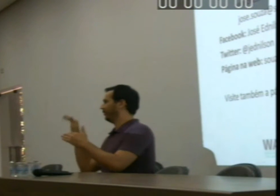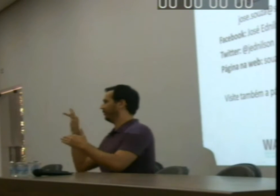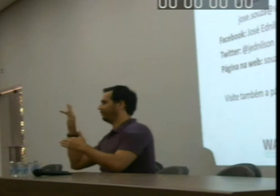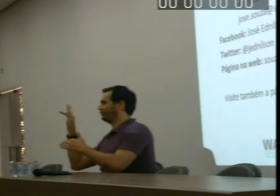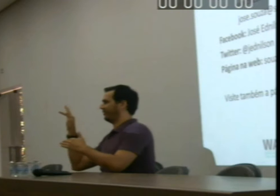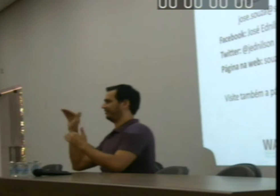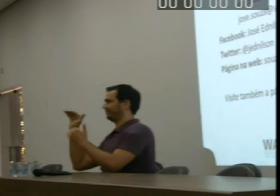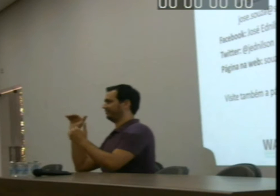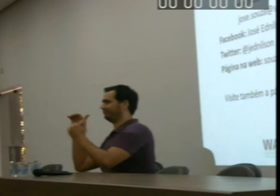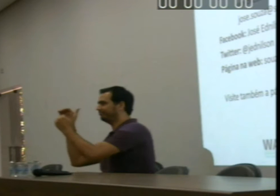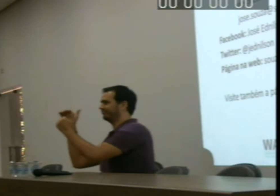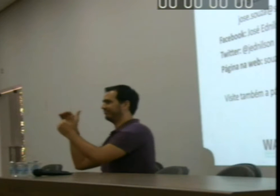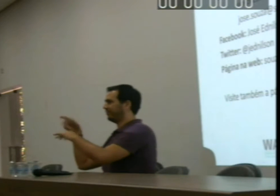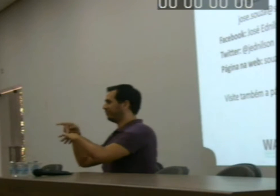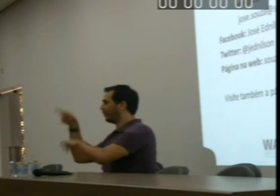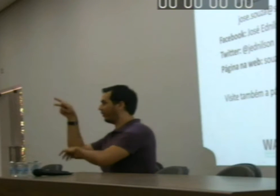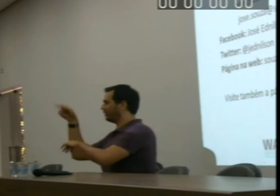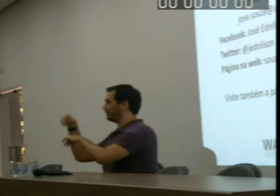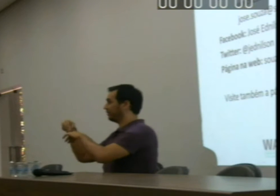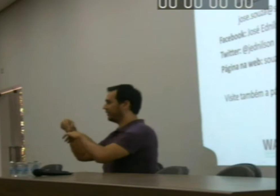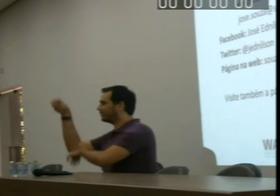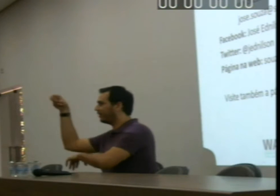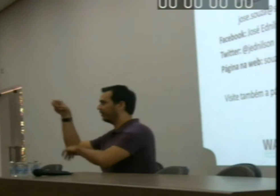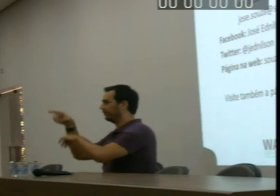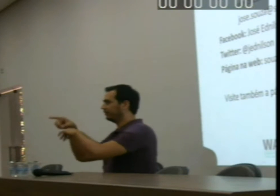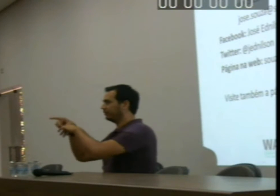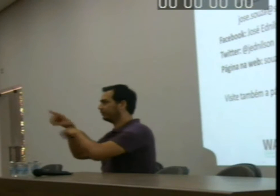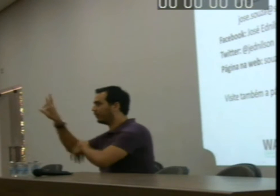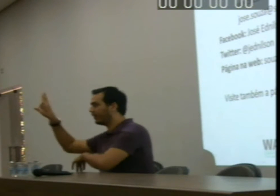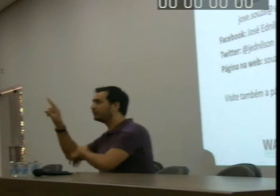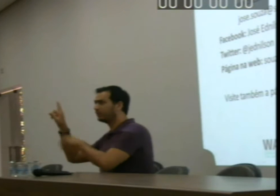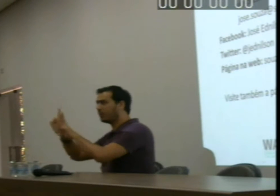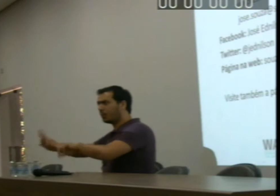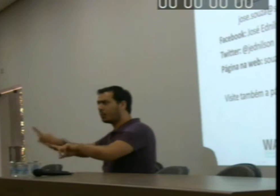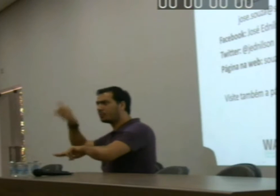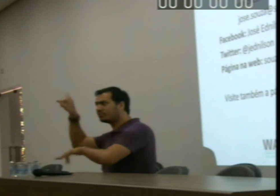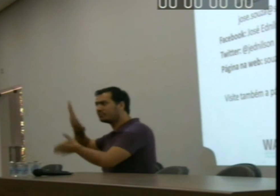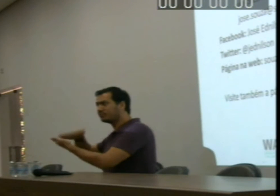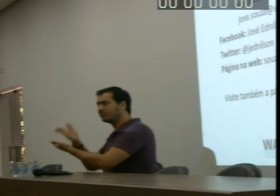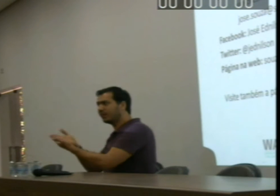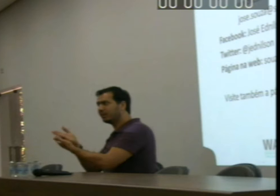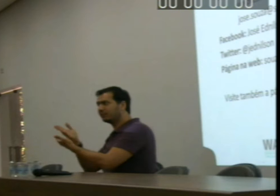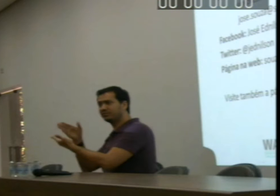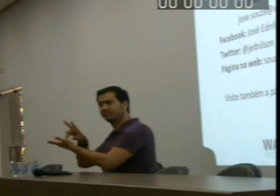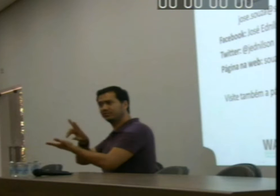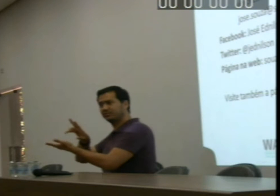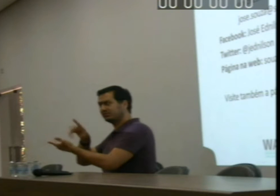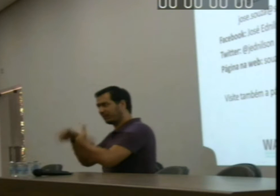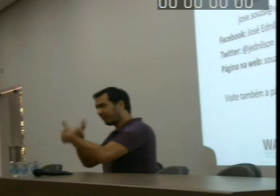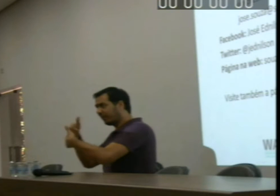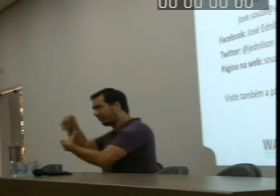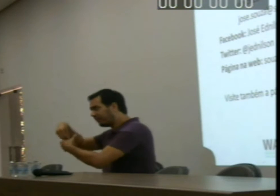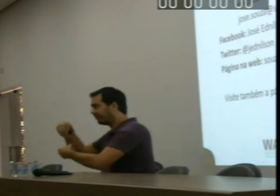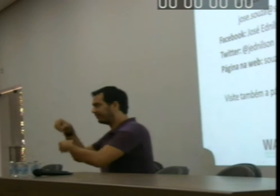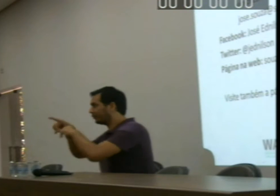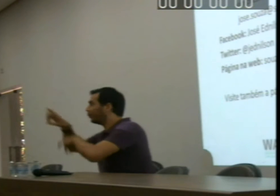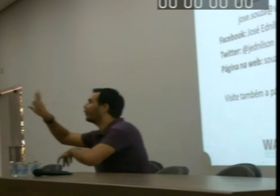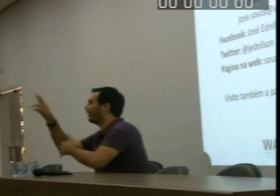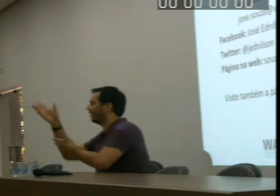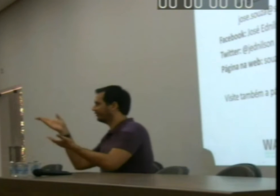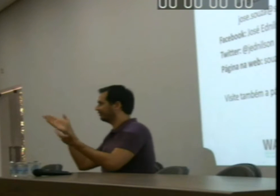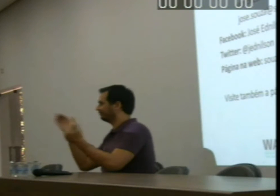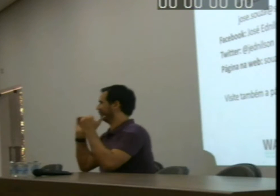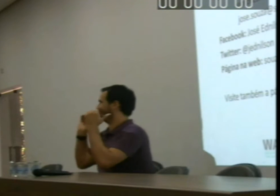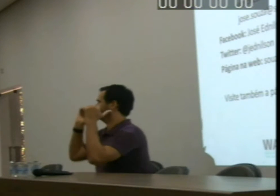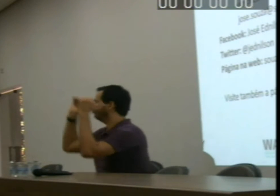eh aqui no nível universitário de pós-gradução Mestrado doutorado O Interprete ele precisa est